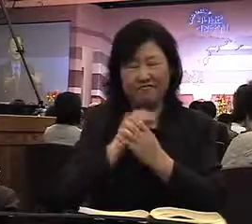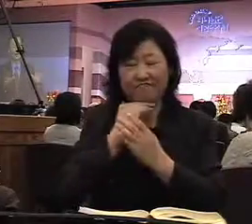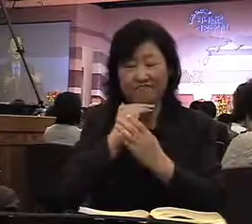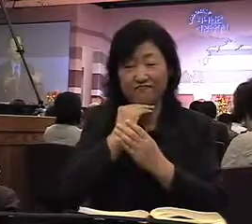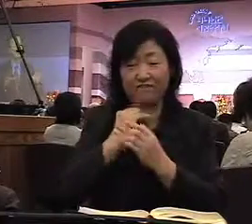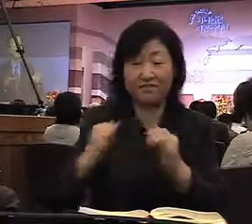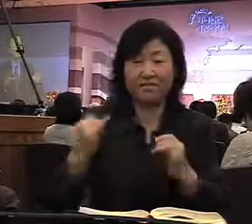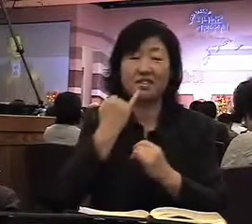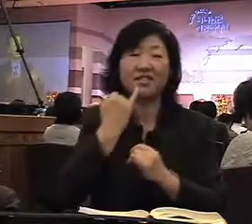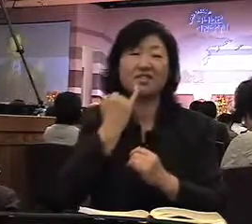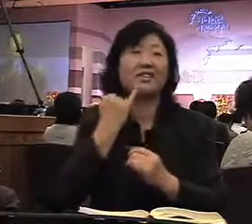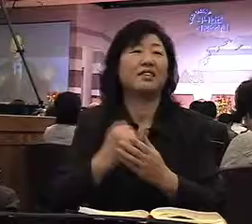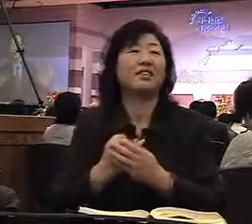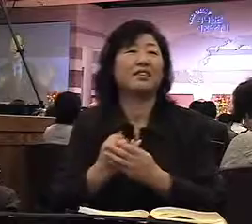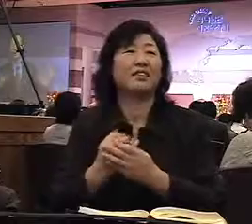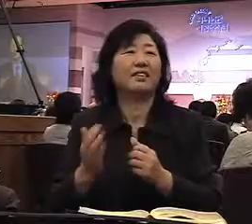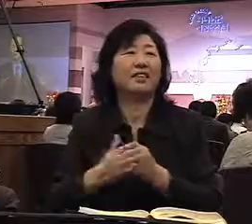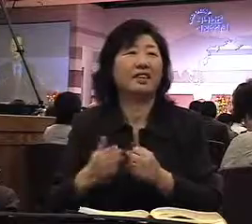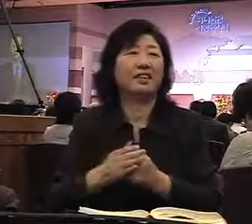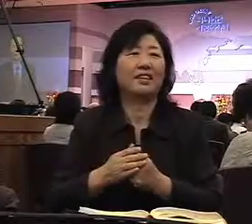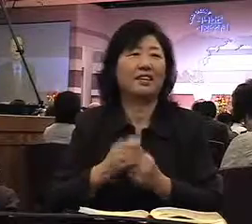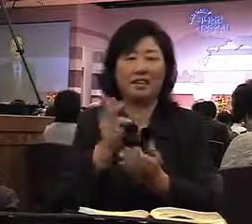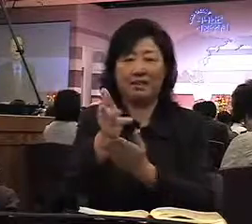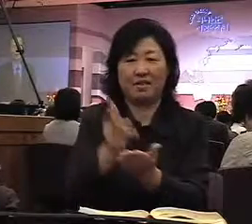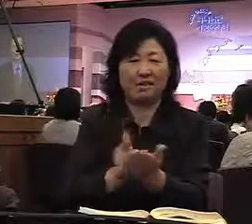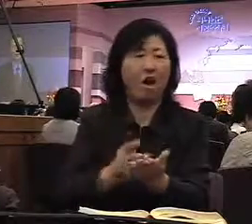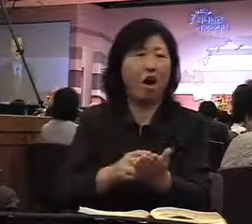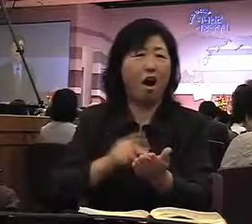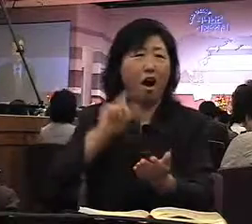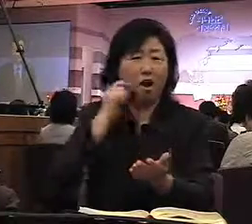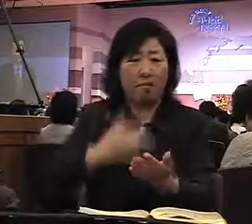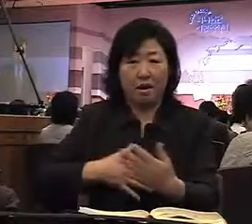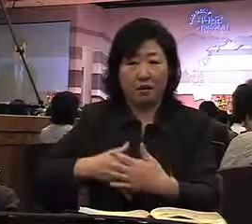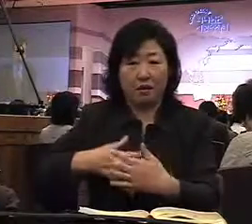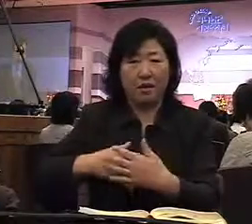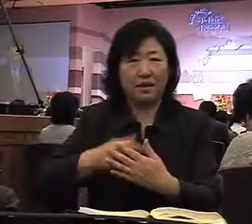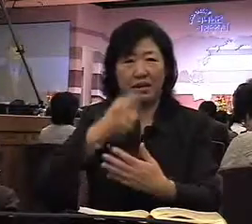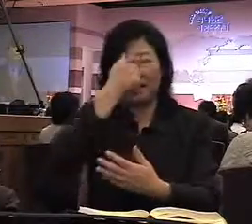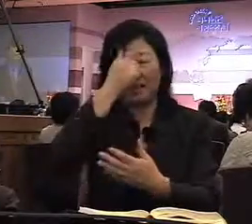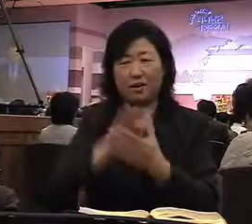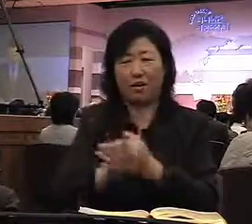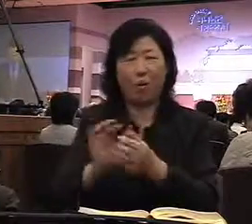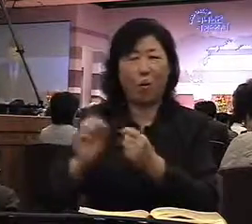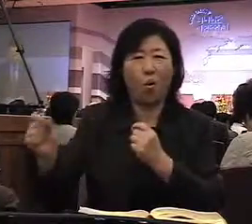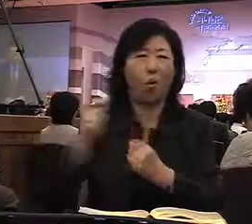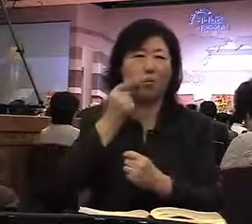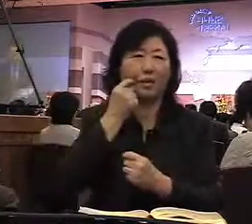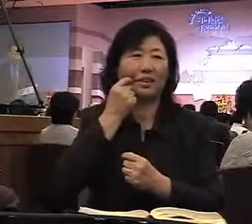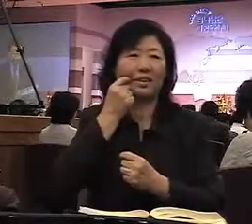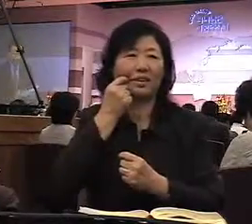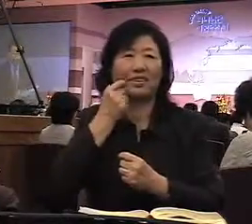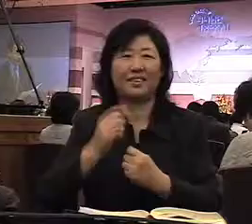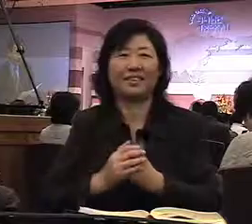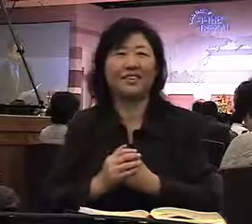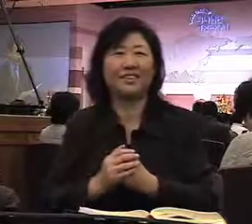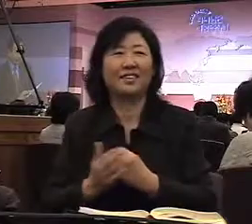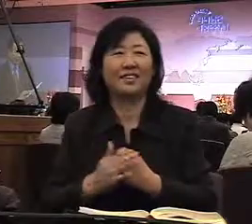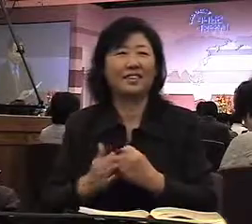타시면은 크리스마스 캐롤이 계속 나옵니다. 얼마나 은혜가 되는지 몰라요. 기억해 주시기를 바랍니다.